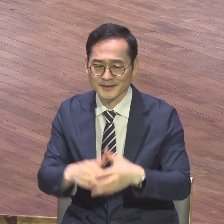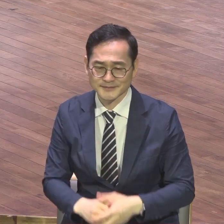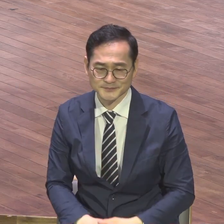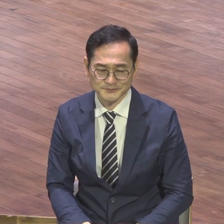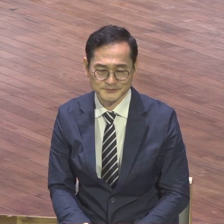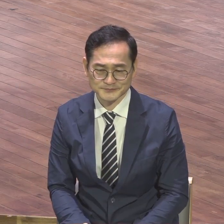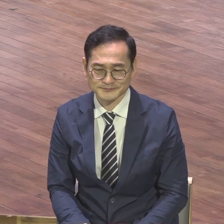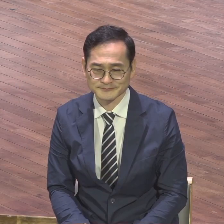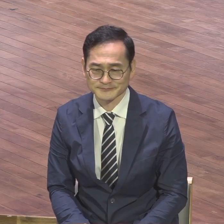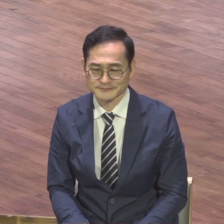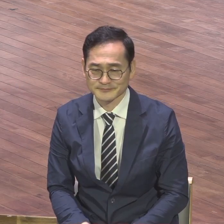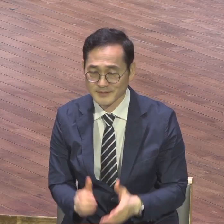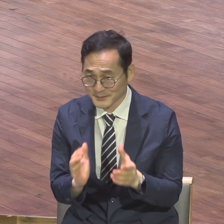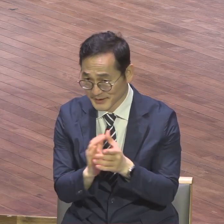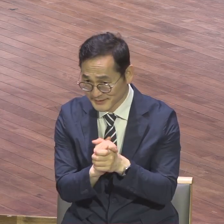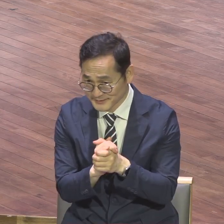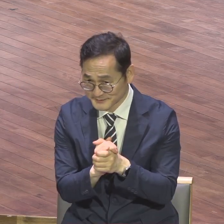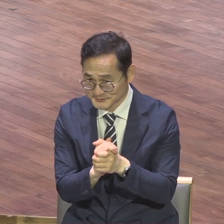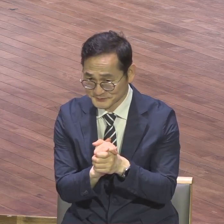아멘.